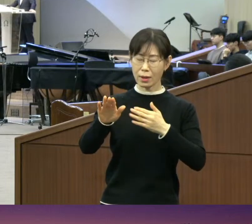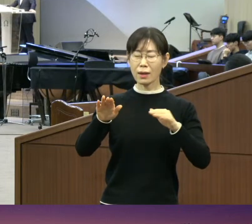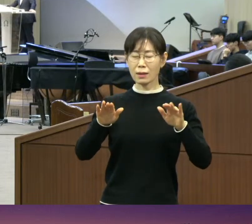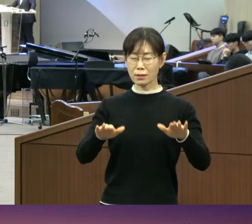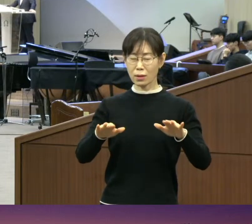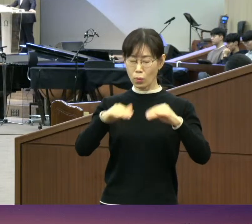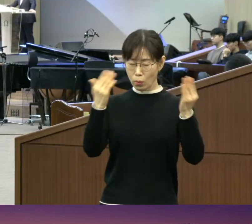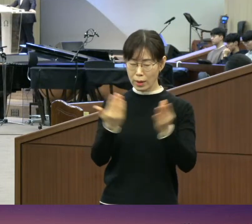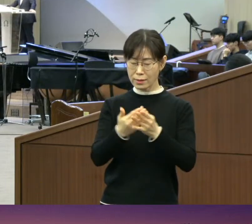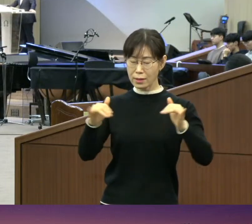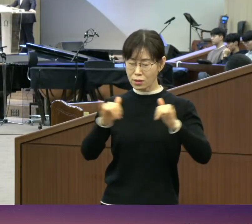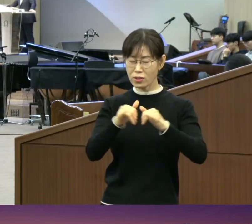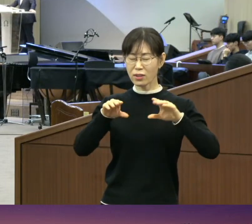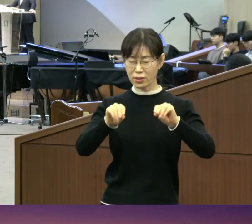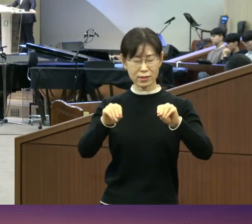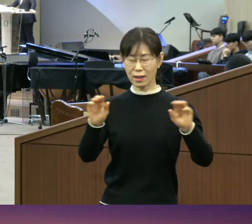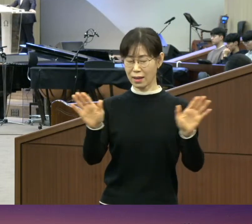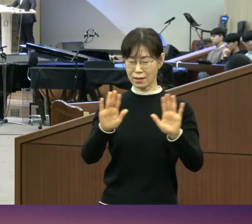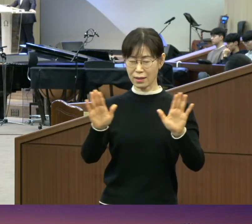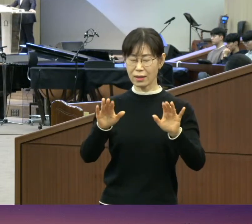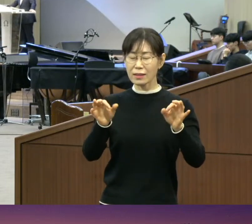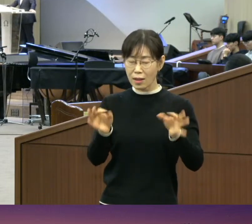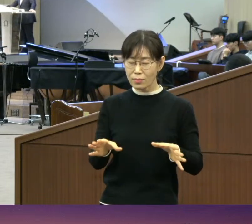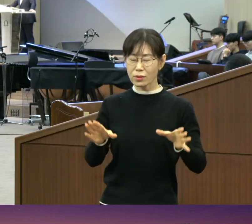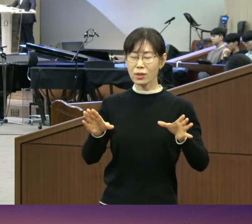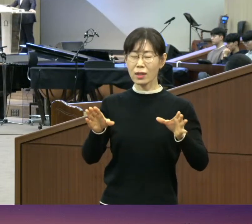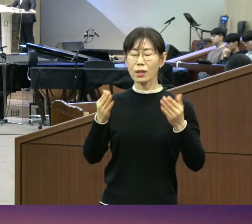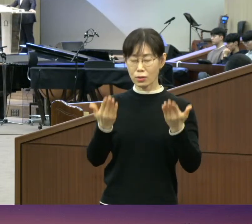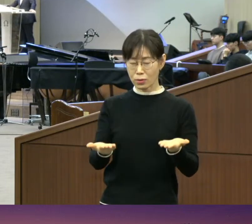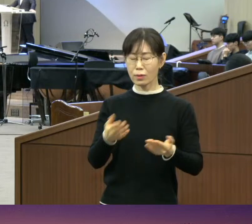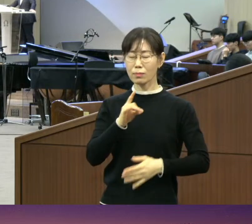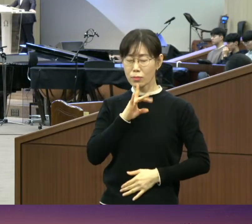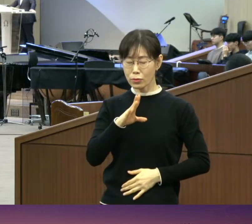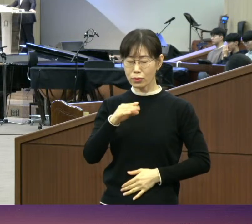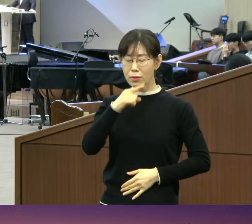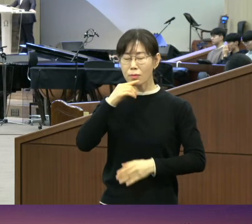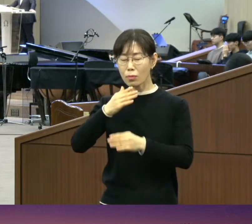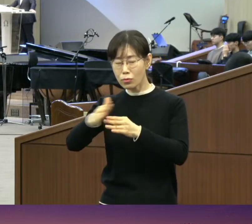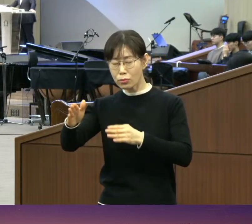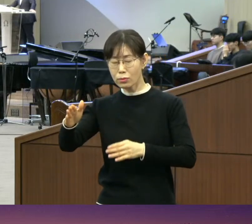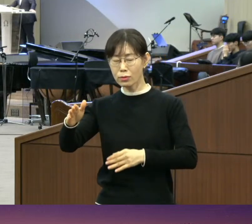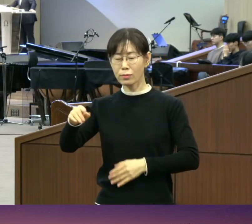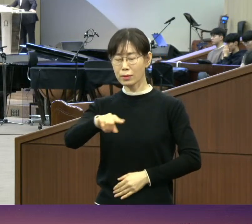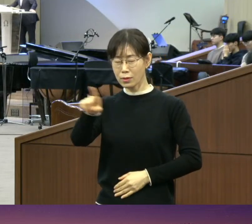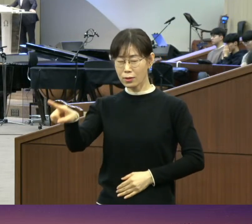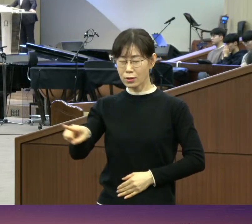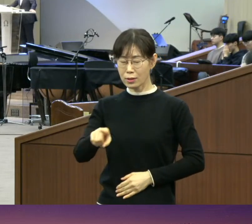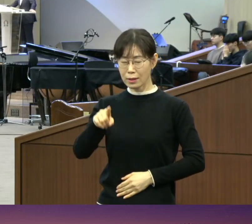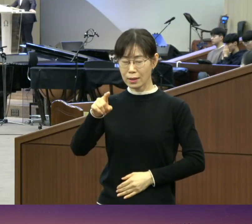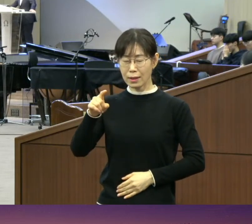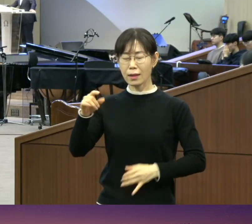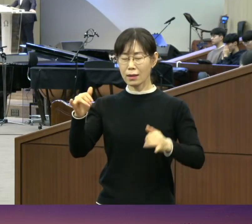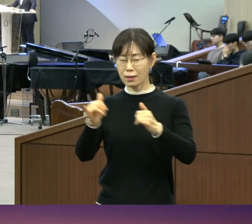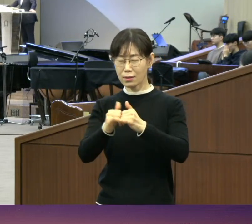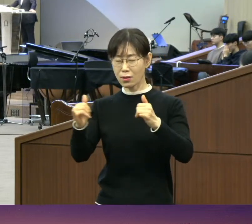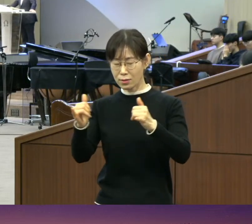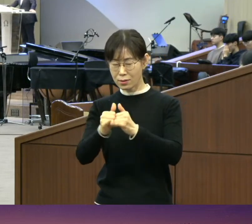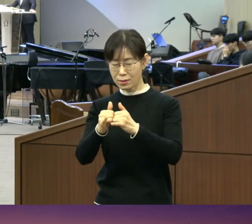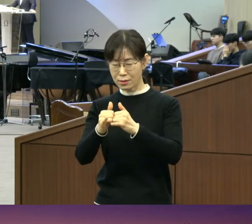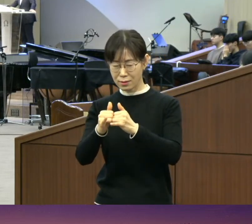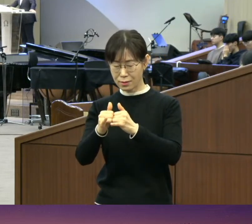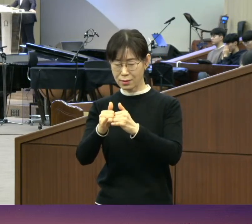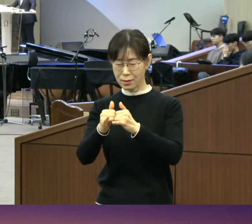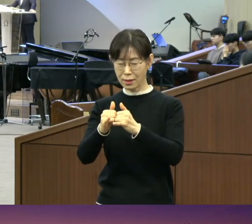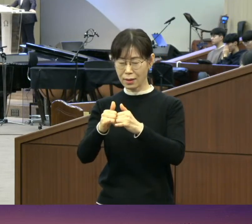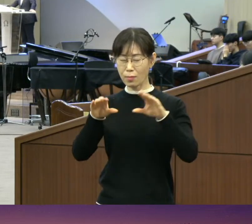전쟁의 긴장감이 도는 이 땅을 불쌍히 여겨주시고 북한의 전쟁으로 전비로 광분하는 그 땅에 회개하고